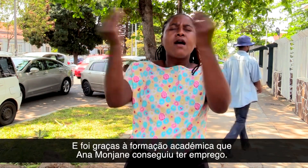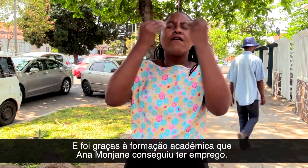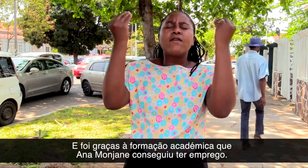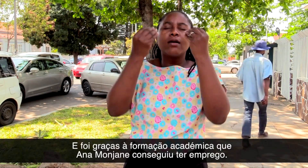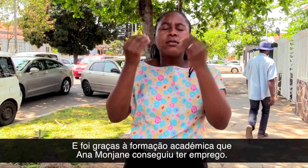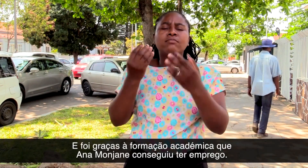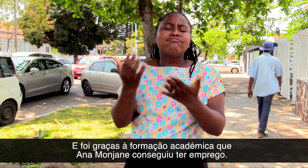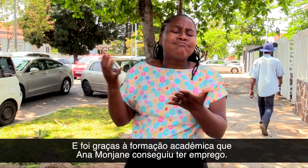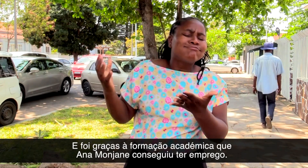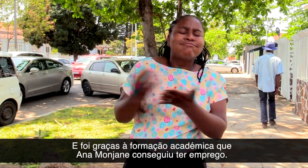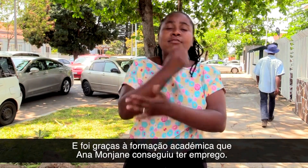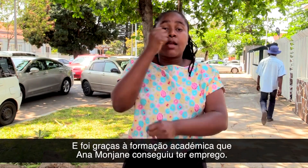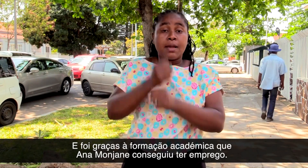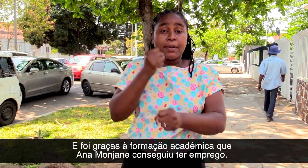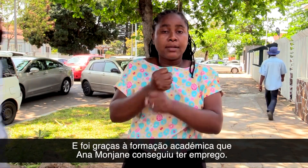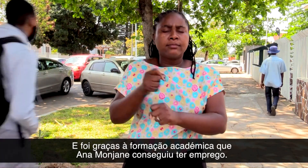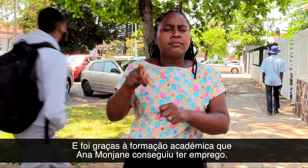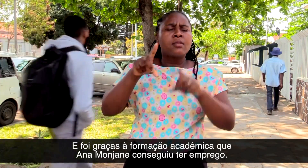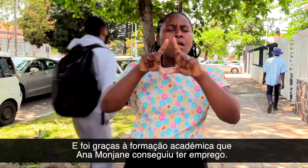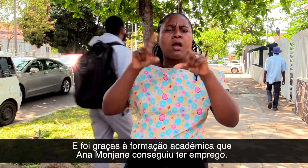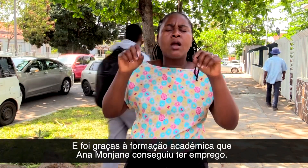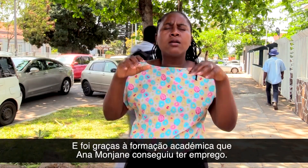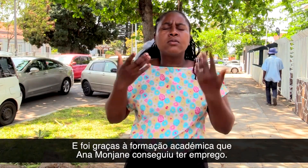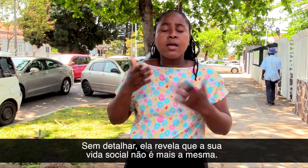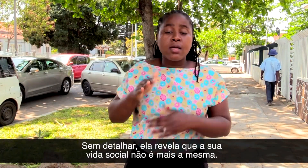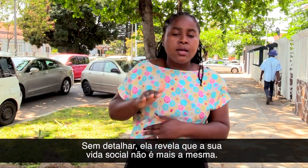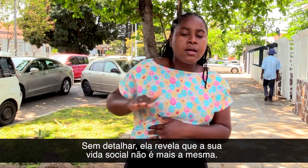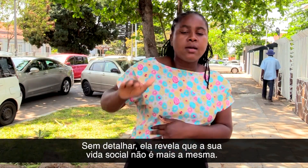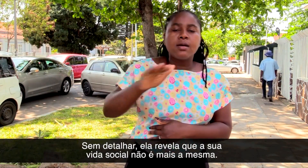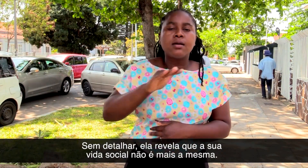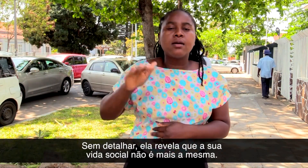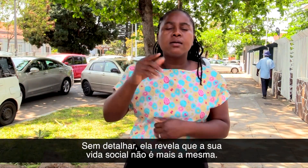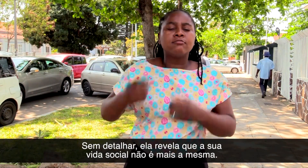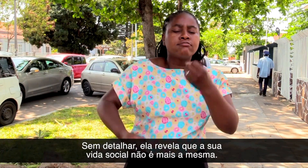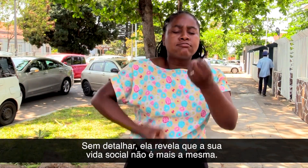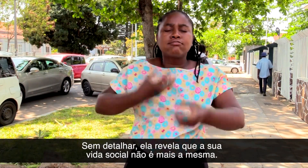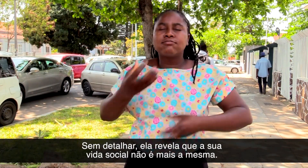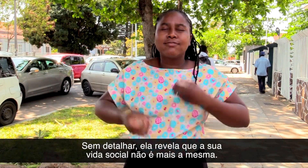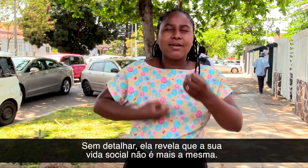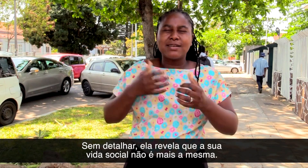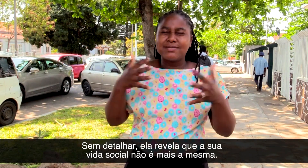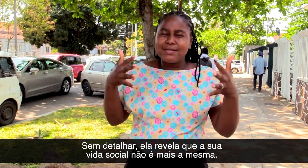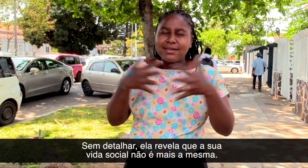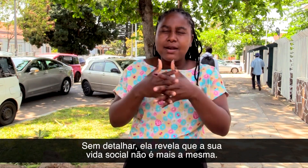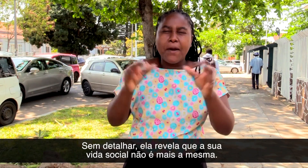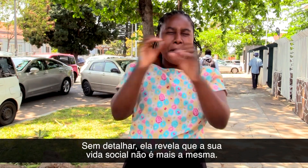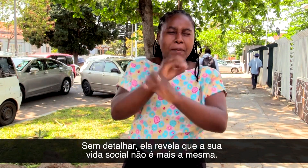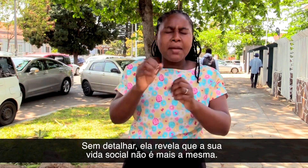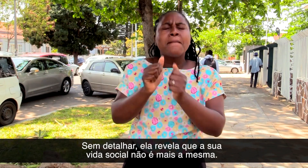formação acadêmica que Ana Monjane conseguiu ter emprego. Sem detalhar, ela revela que a sua vida social não é mais a